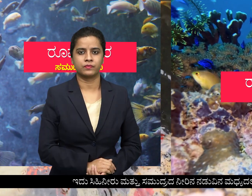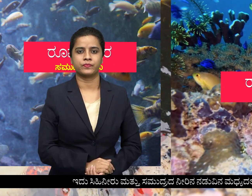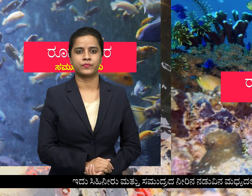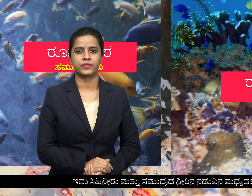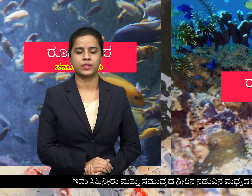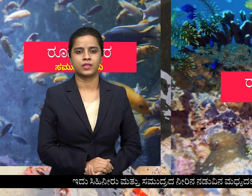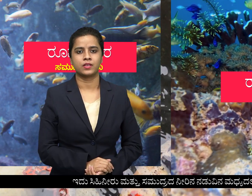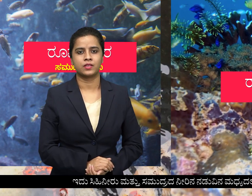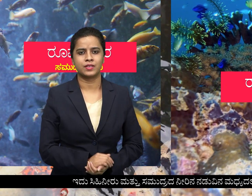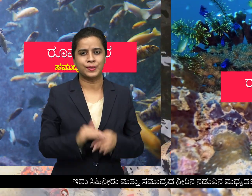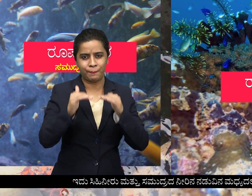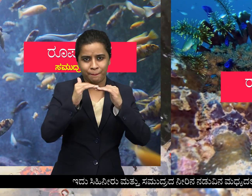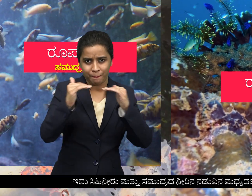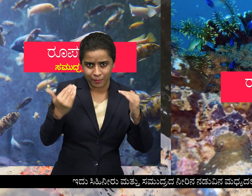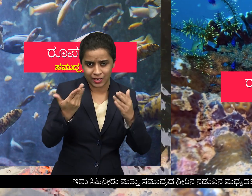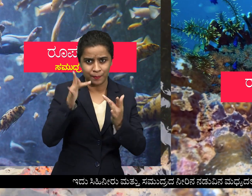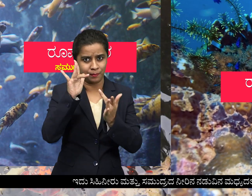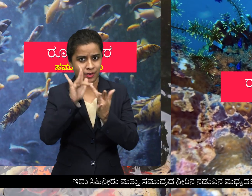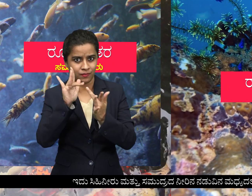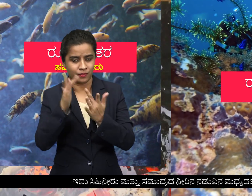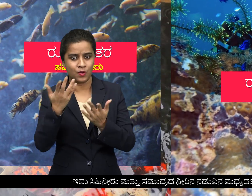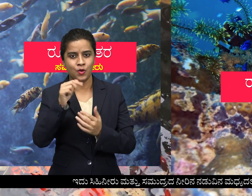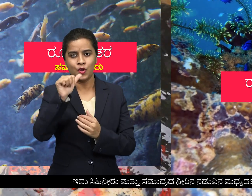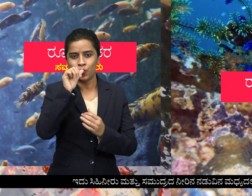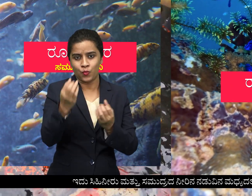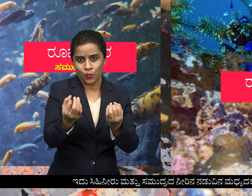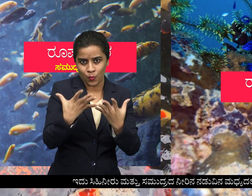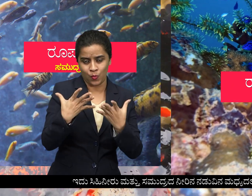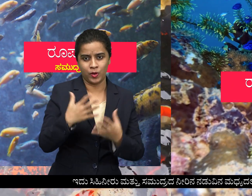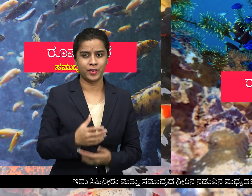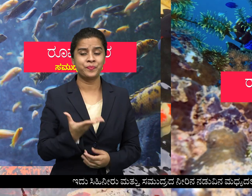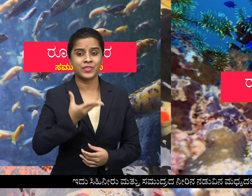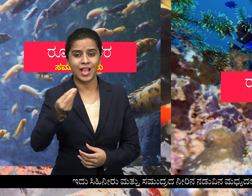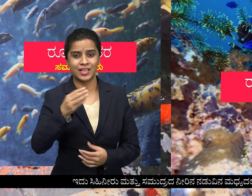ಇದು ಸಿಹಿನೀರು ಮತ್ತು ಸಮುದ್ರದ ನೀರಿನ ನಡುವಿನ ಮಧ್ಯದಲ್ಲಿದೆ.